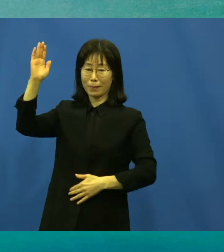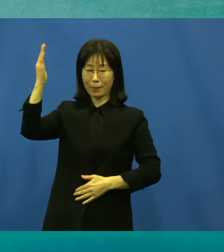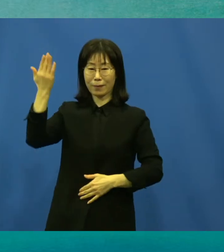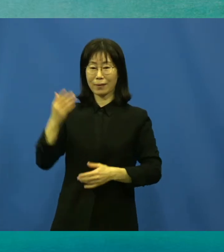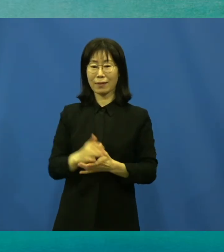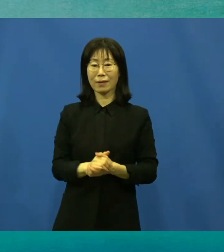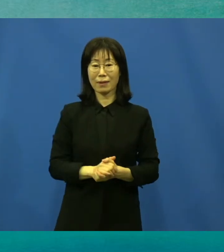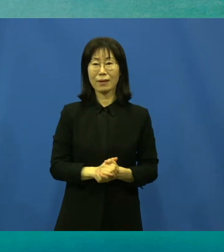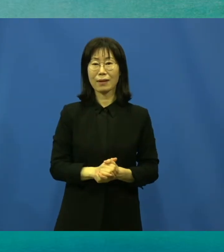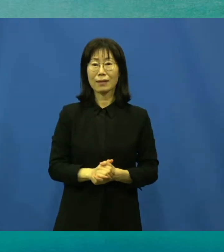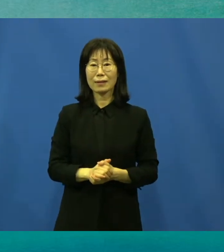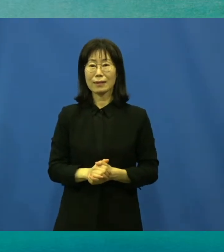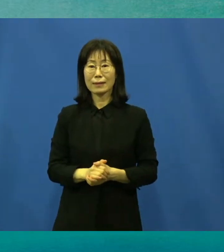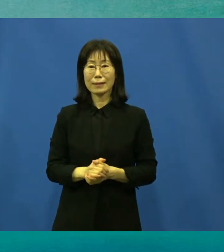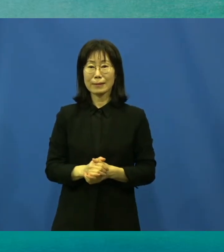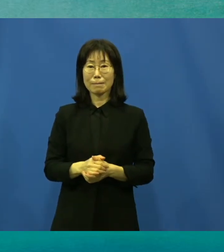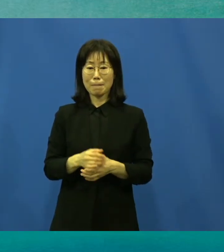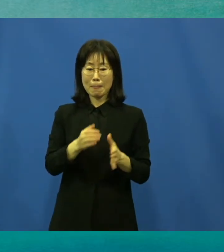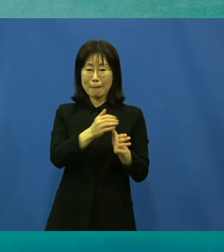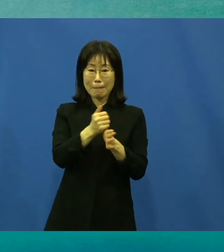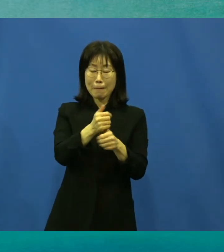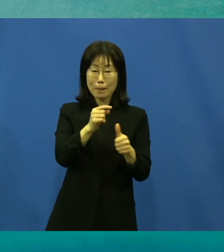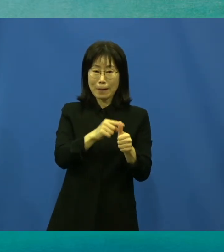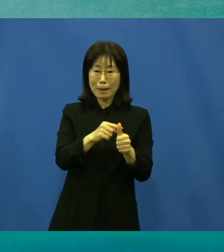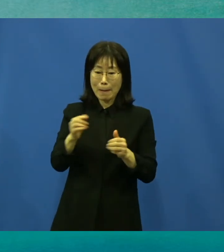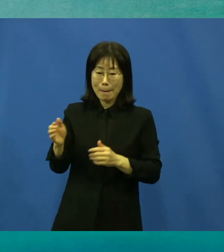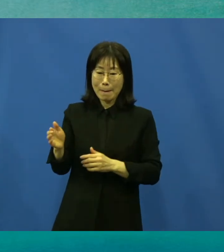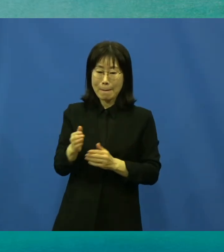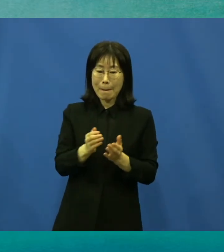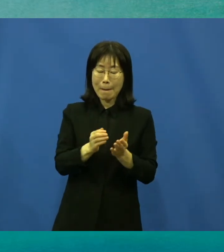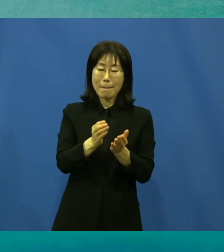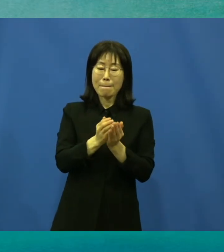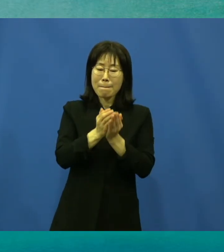요나의 바다 침수 사건은 익사로 끝나지 않았습니다.